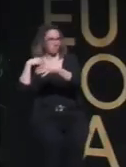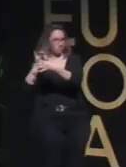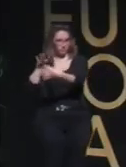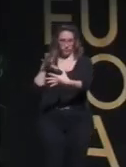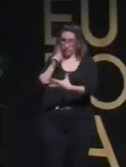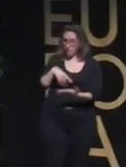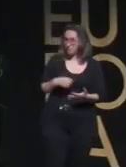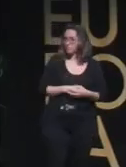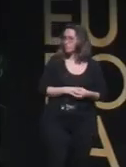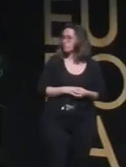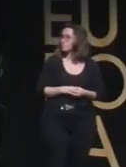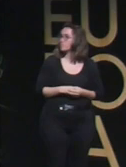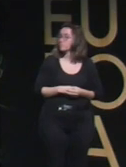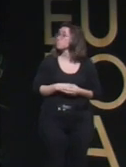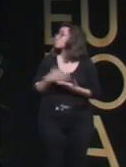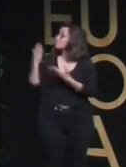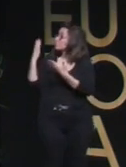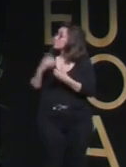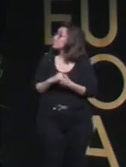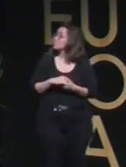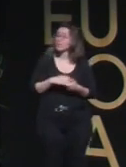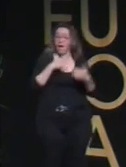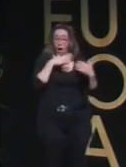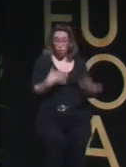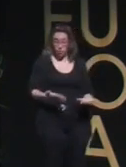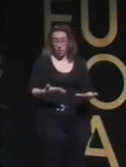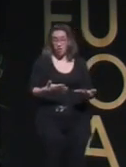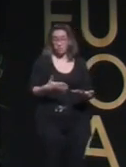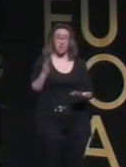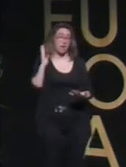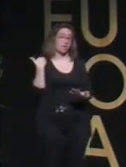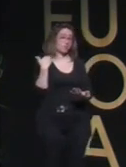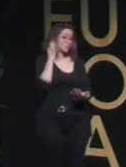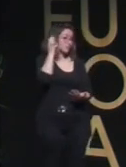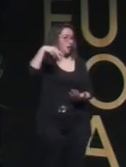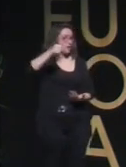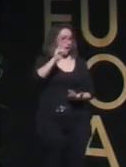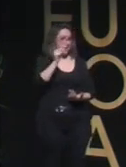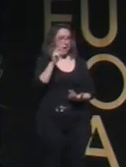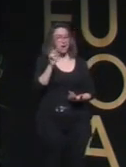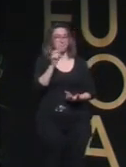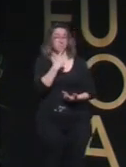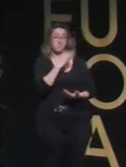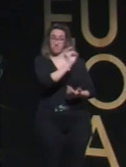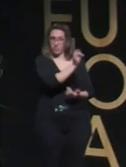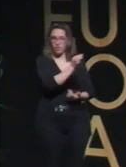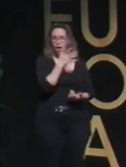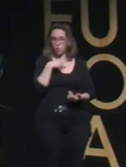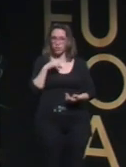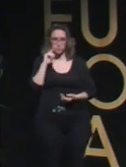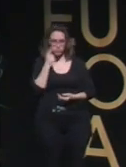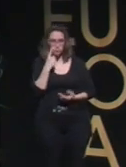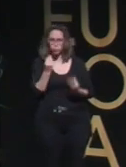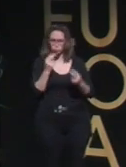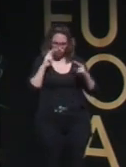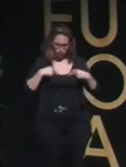Y es lo que nos hemos encontrado con mayores dificultades ahora, que antes lo ha dicho muy bien Nayara, que nos estamos encontrando muchísimas